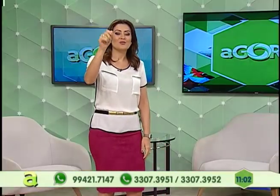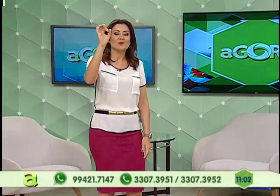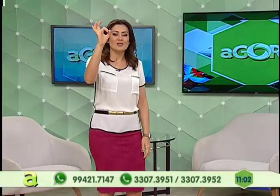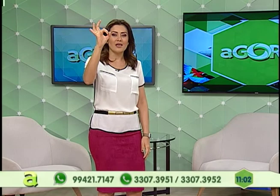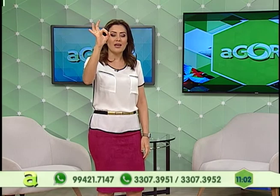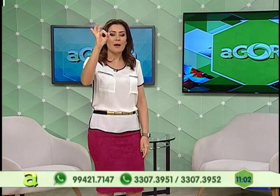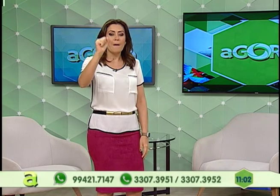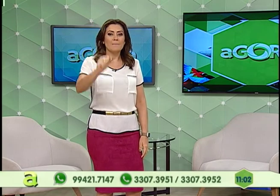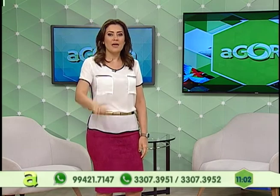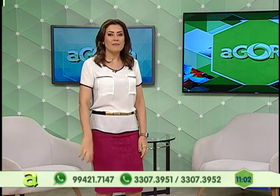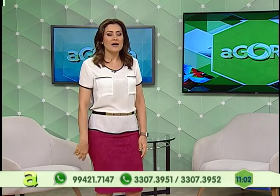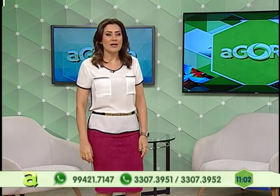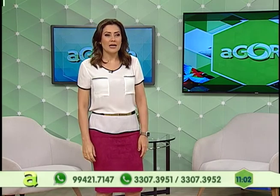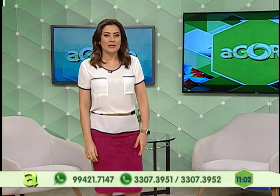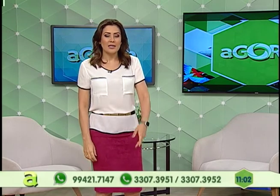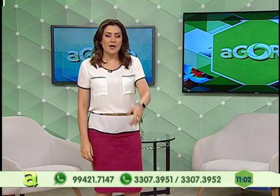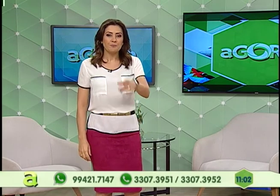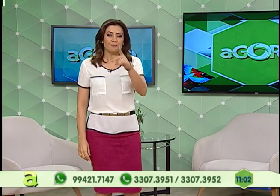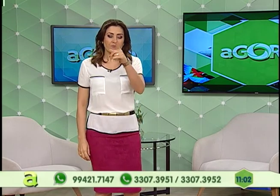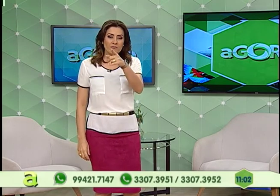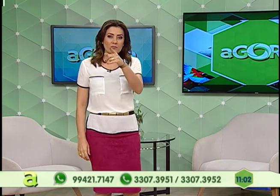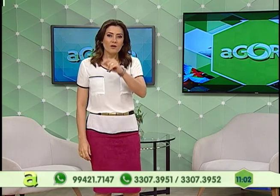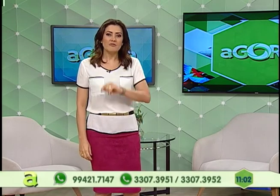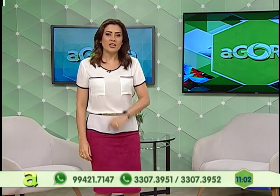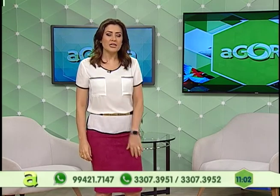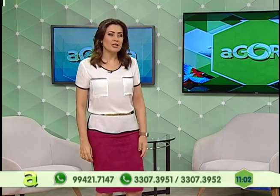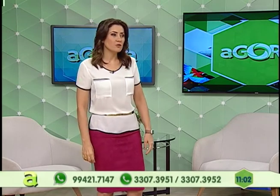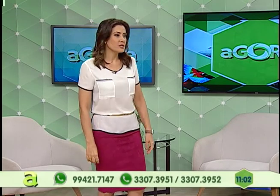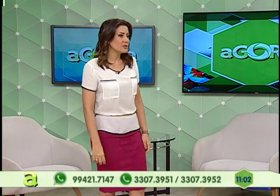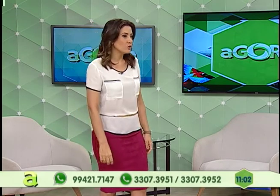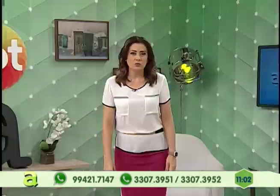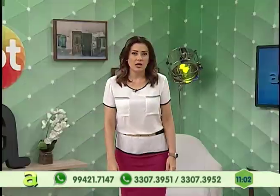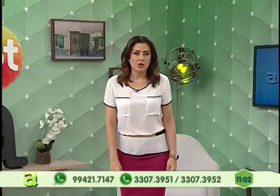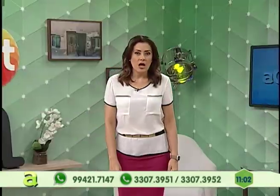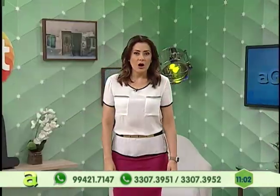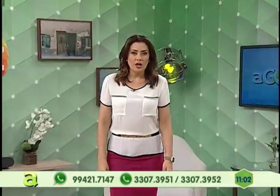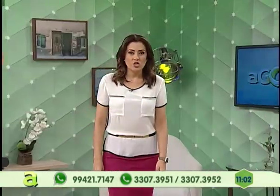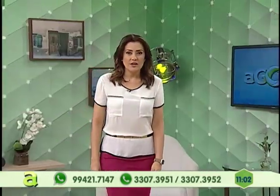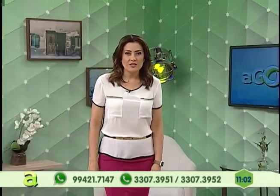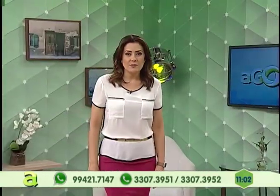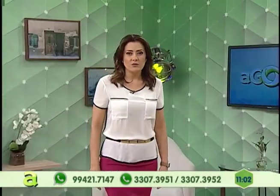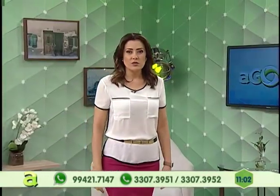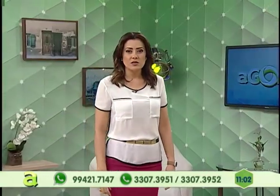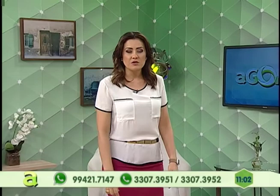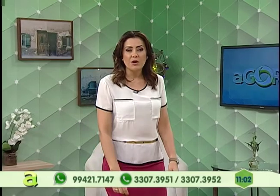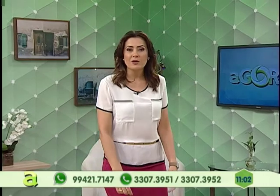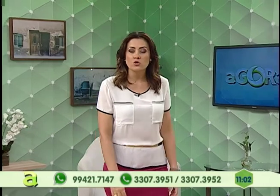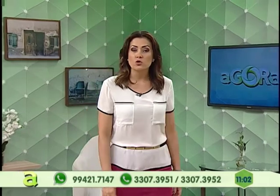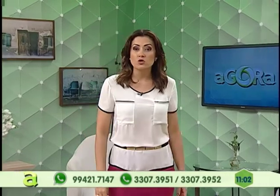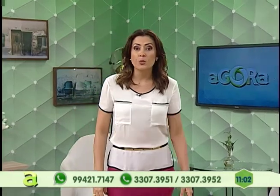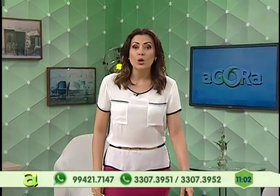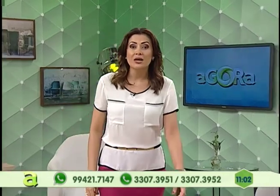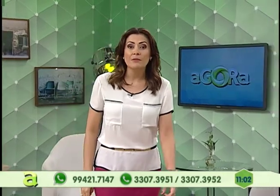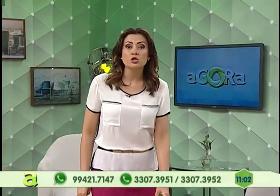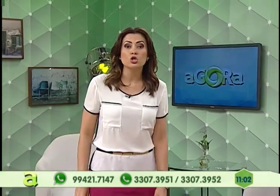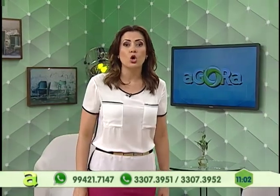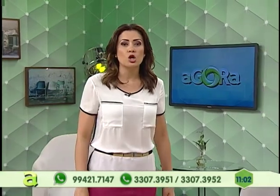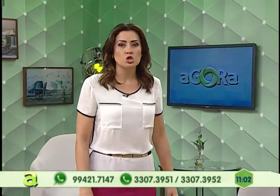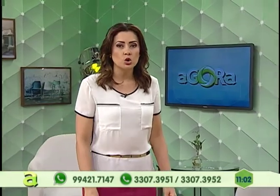sobrancelha bem marcada, tá? Fica ligado você que tem do outro lado. Agora a gente vai trazer pra você as informações do nosso programa de hoje. No